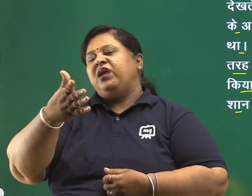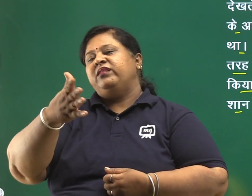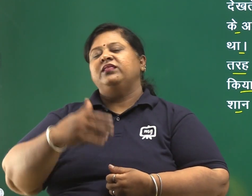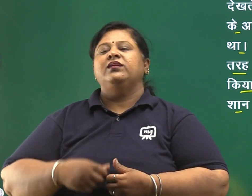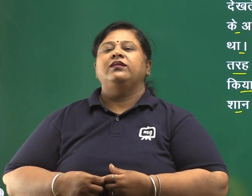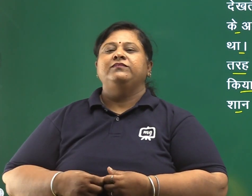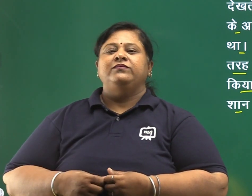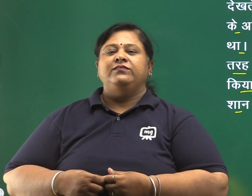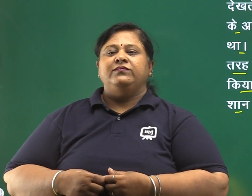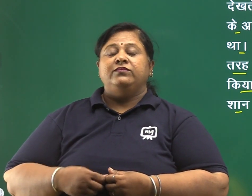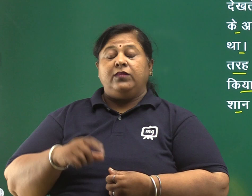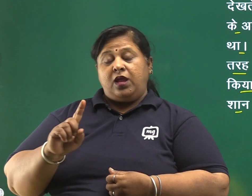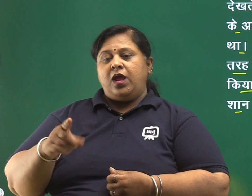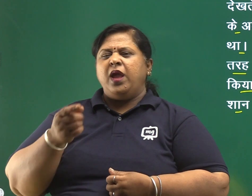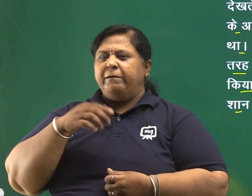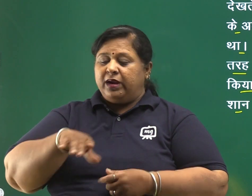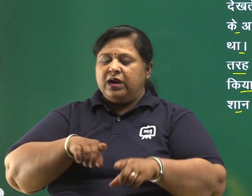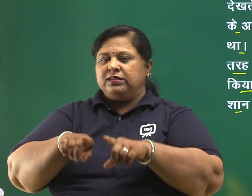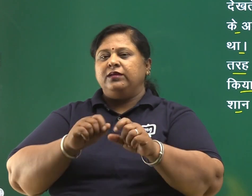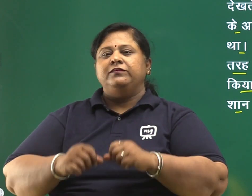था। एक प्रकार से